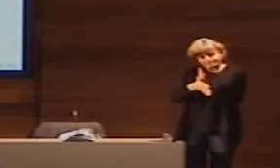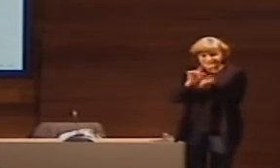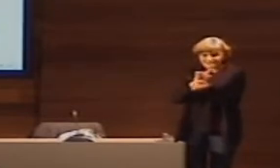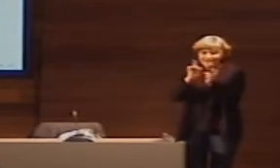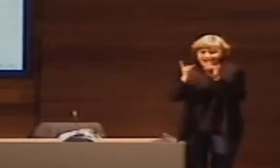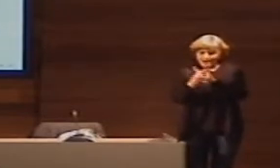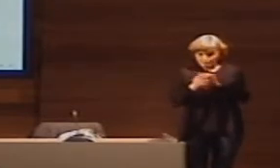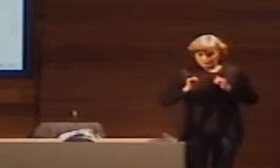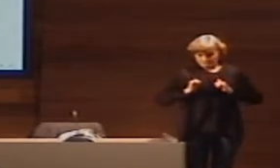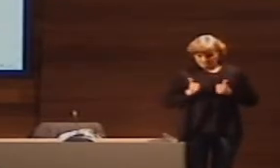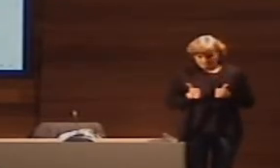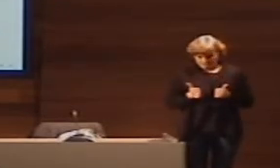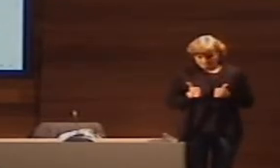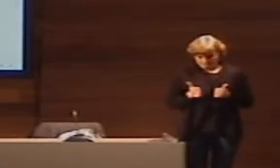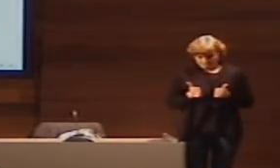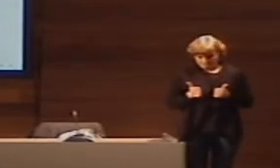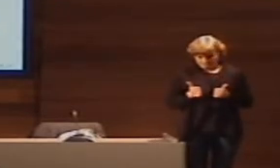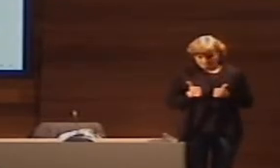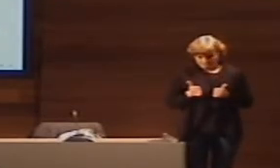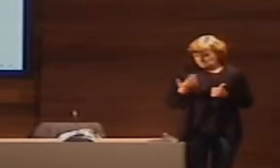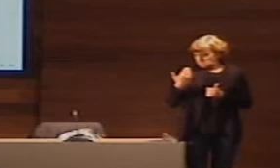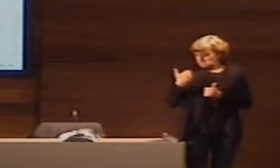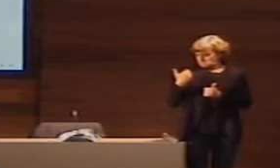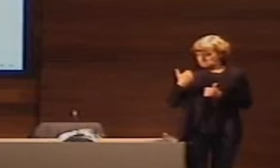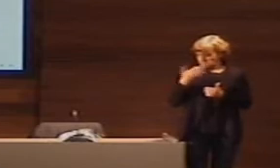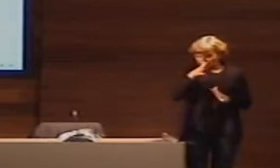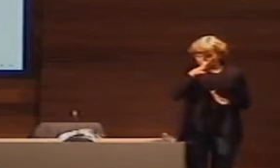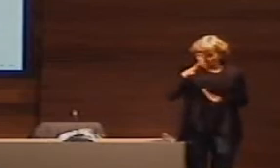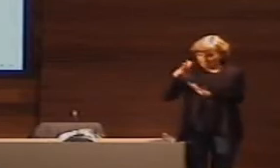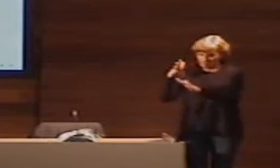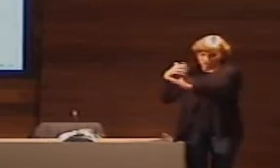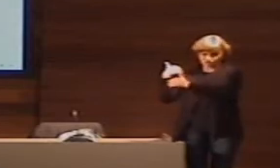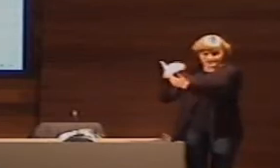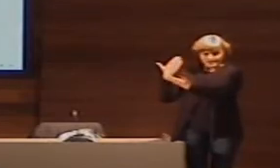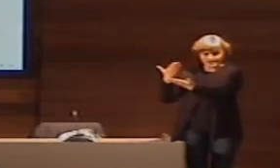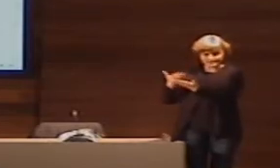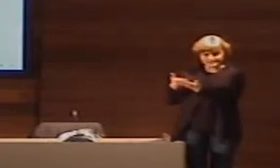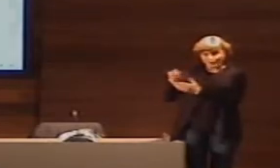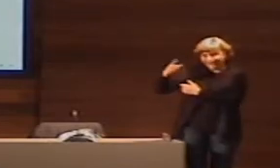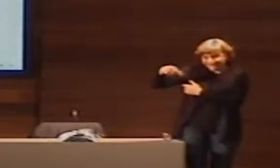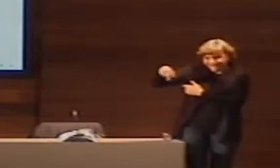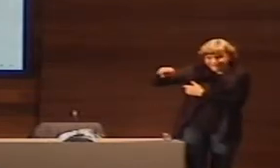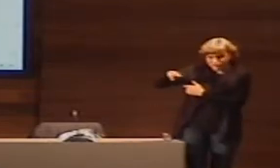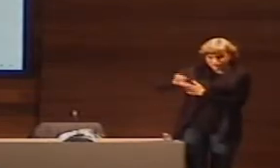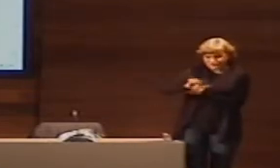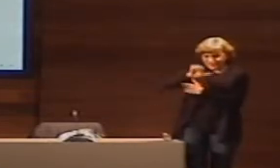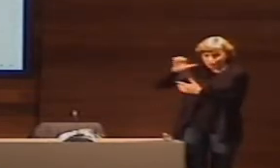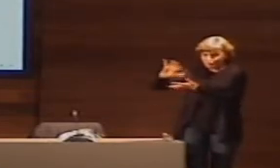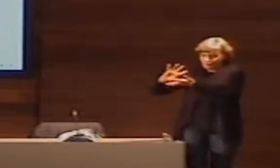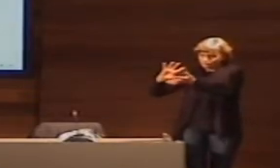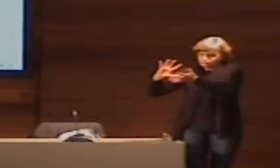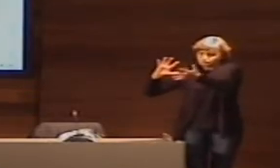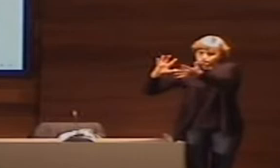política ambiental de las últimas décadas. No estamos donde estamos si no fuese por el impulso